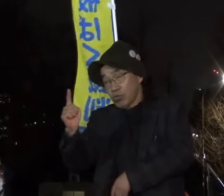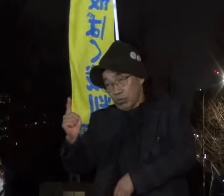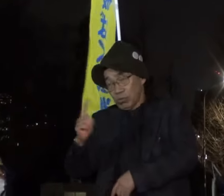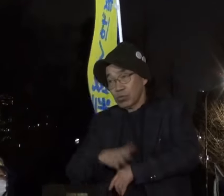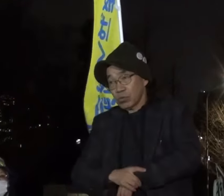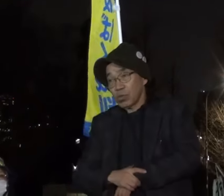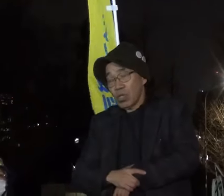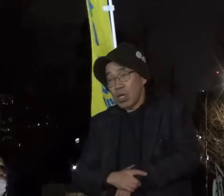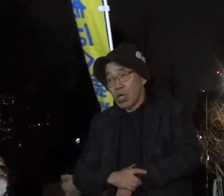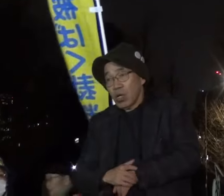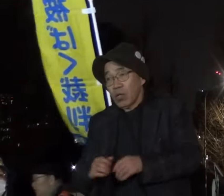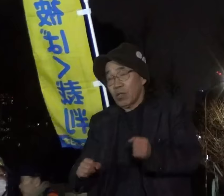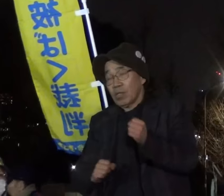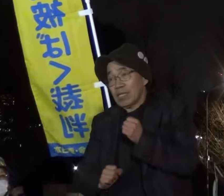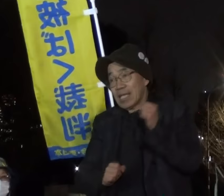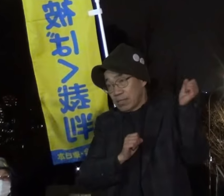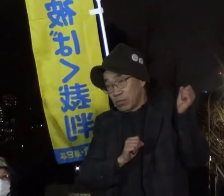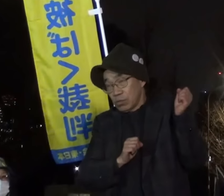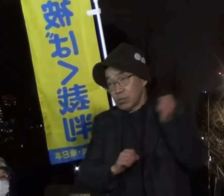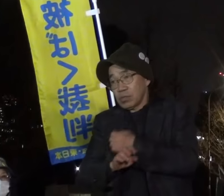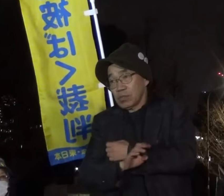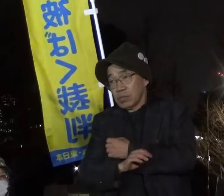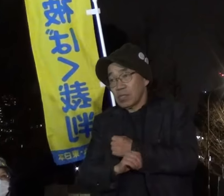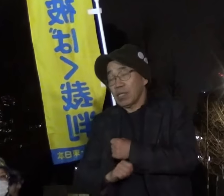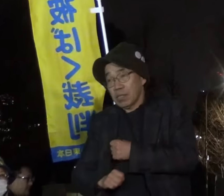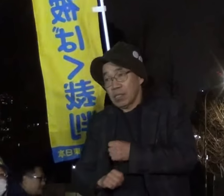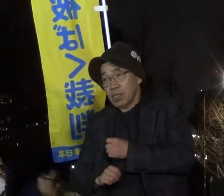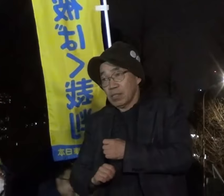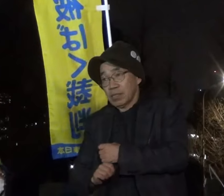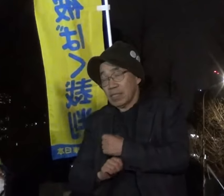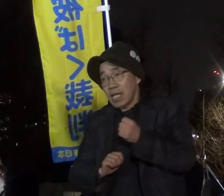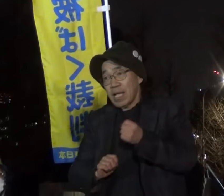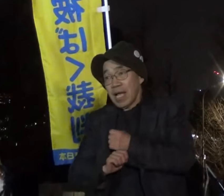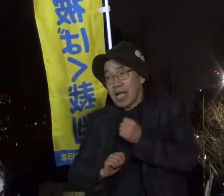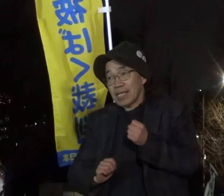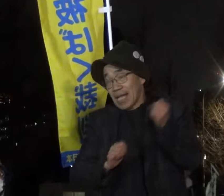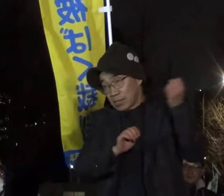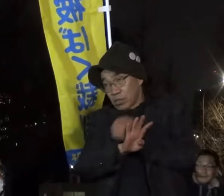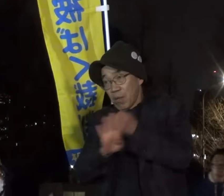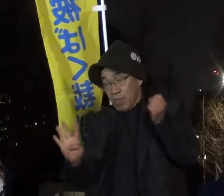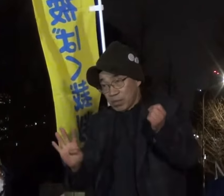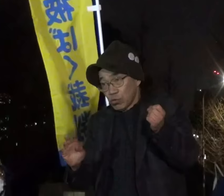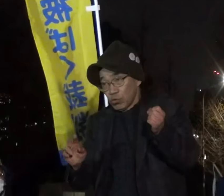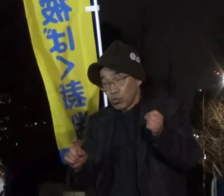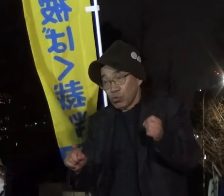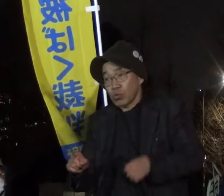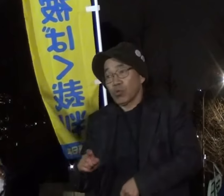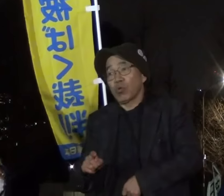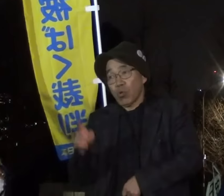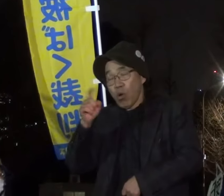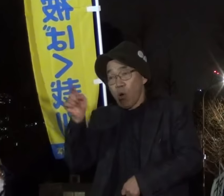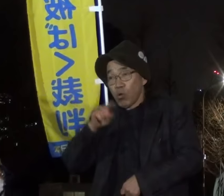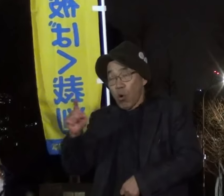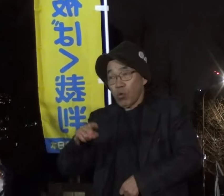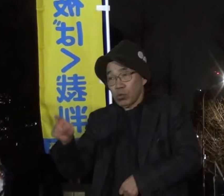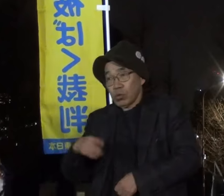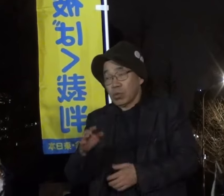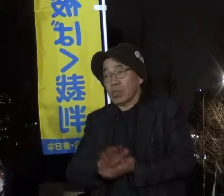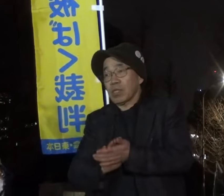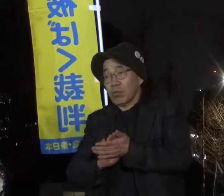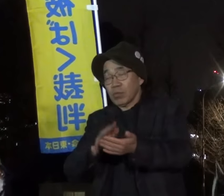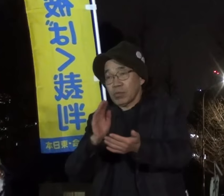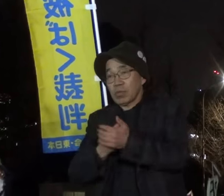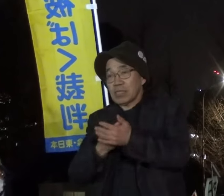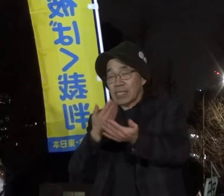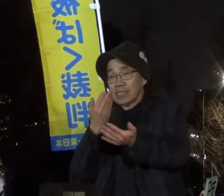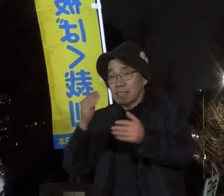って、軽自動車の、バンで汚いバンに、スピーカーをつけて、それで脱原発のいっぱい写真とか貼ってあるん